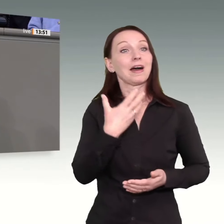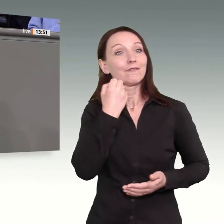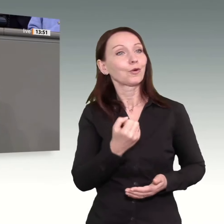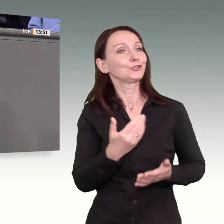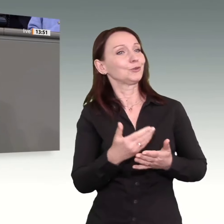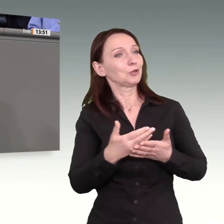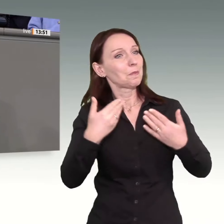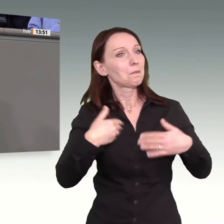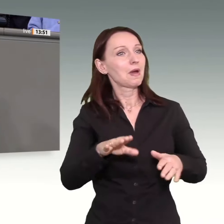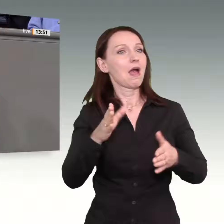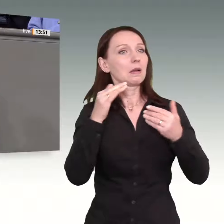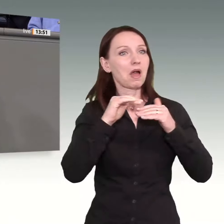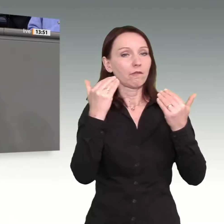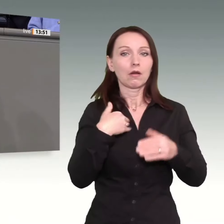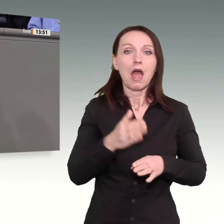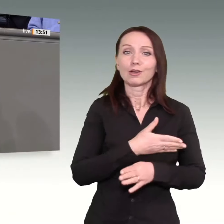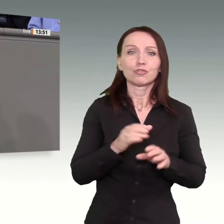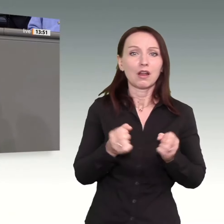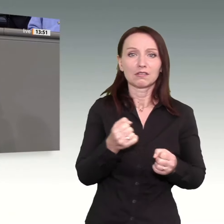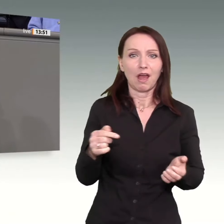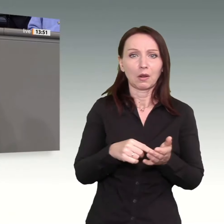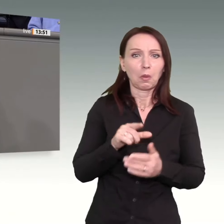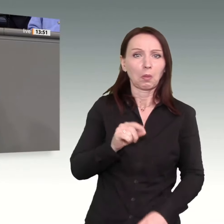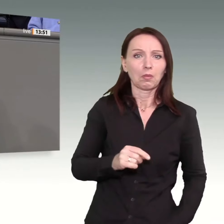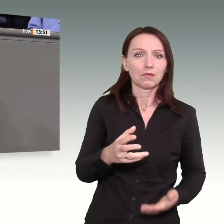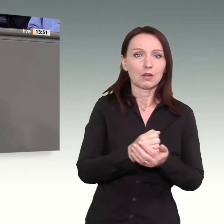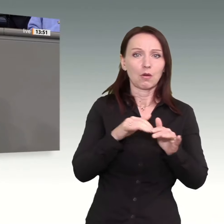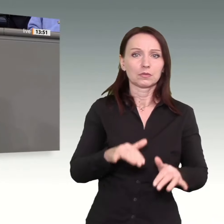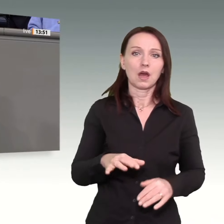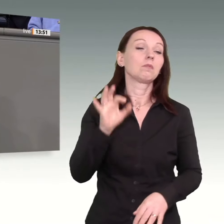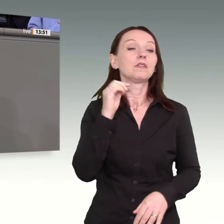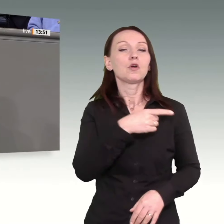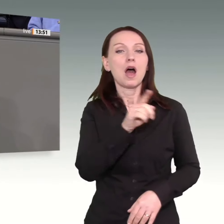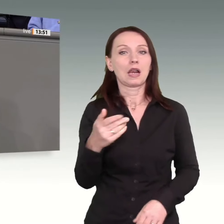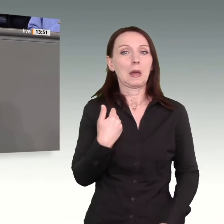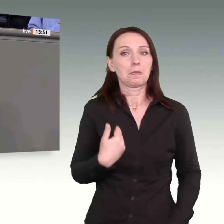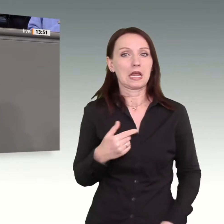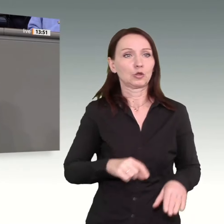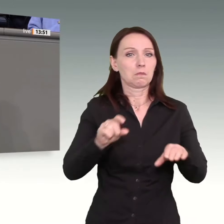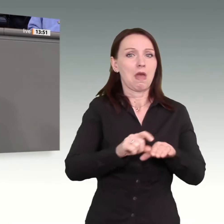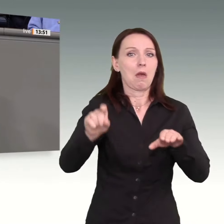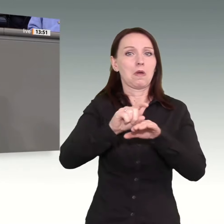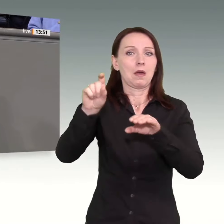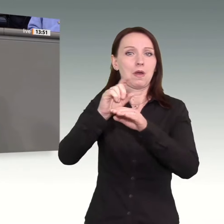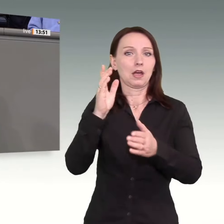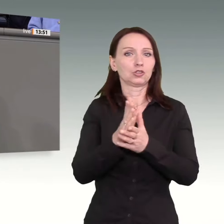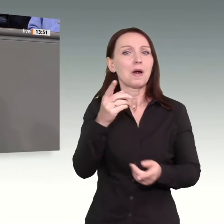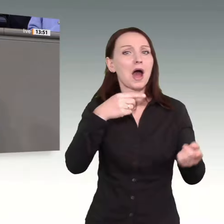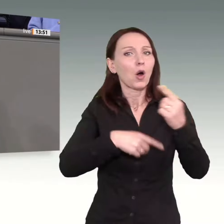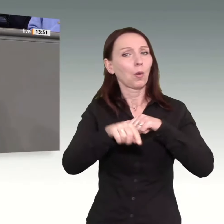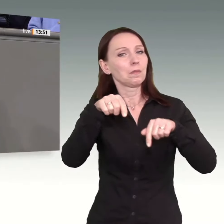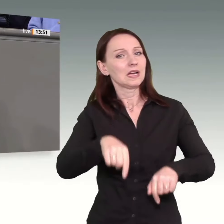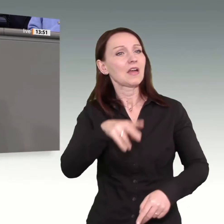wollen. Sie schraubt die Belastungen für alle ständig weiter hoch, statt hierzulande endlich echte Anreize für